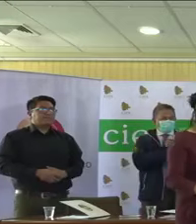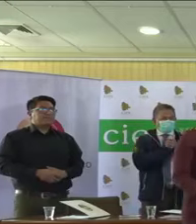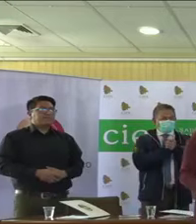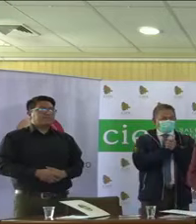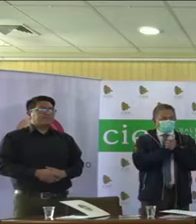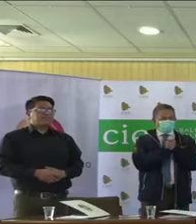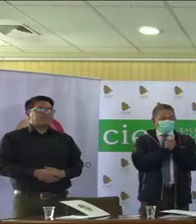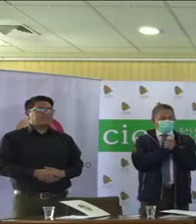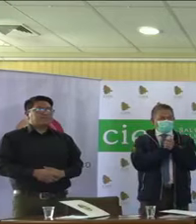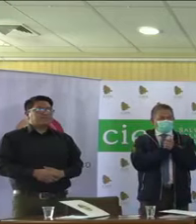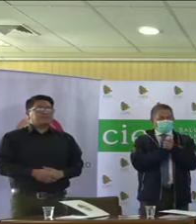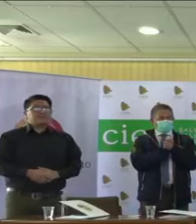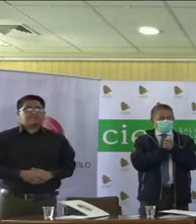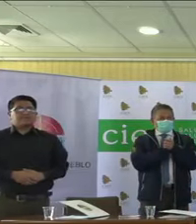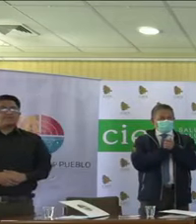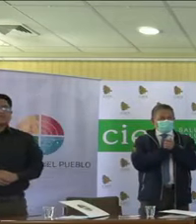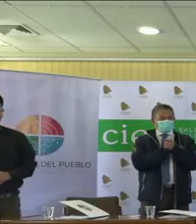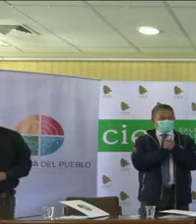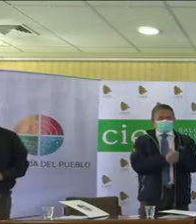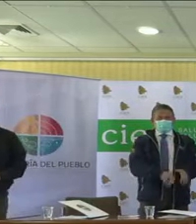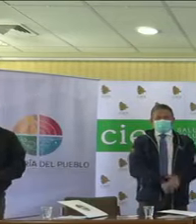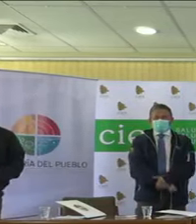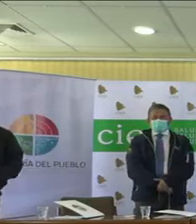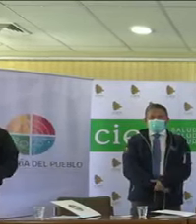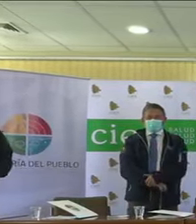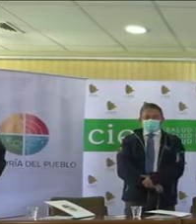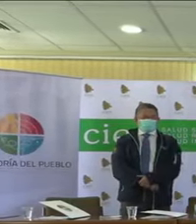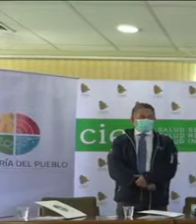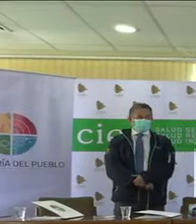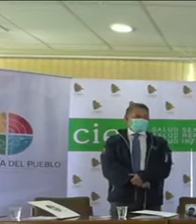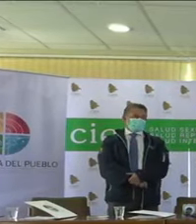Gracias. ¿Puedes hacer un ratito, por favor?